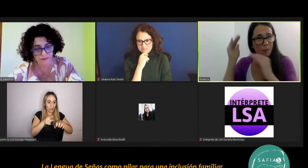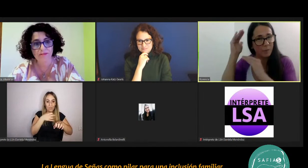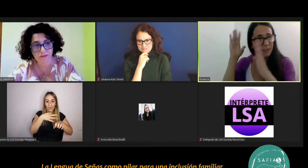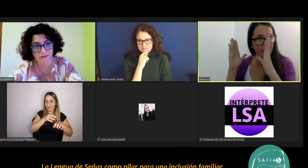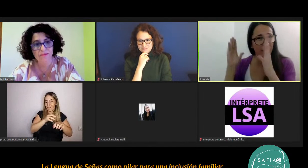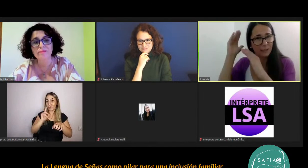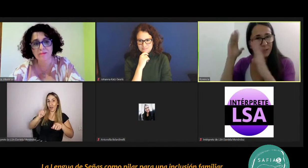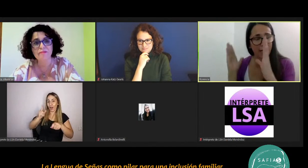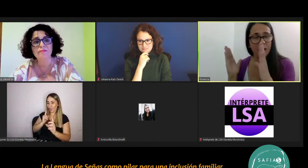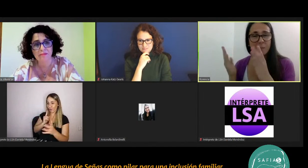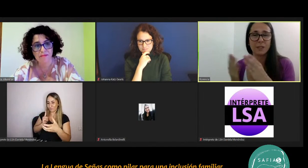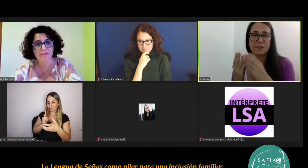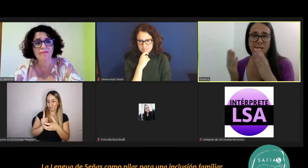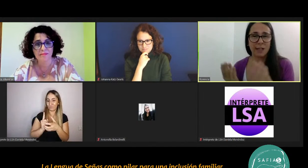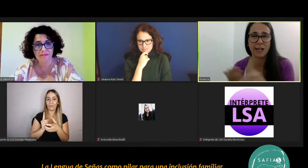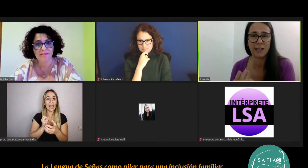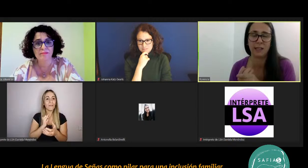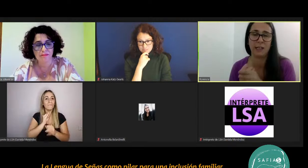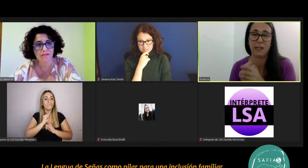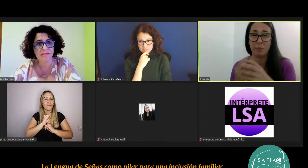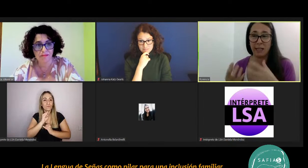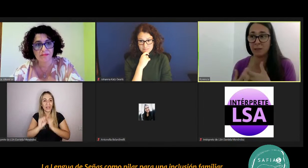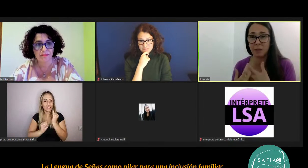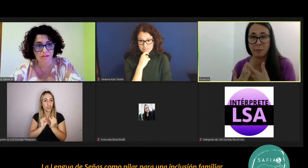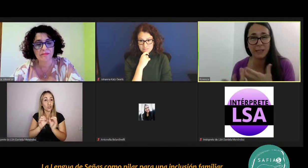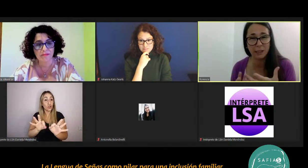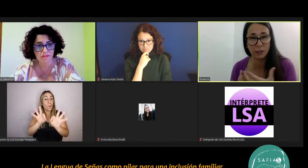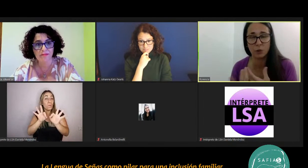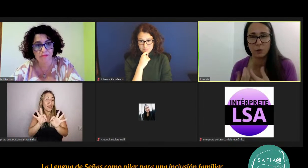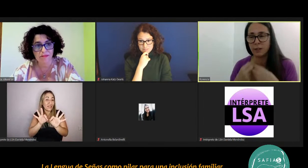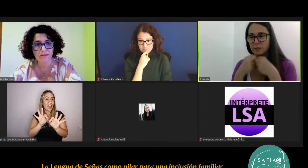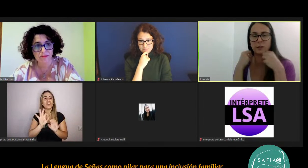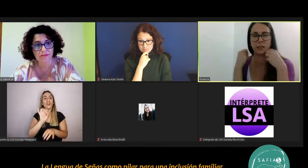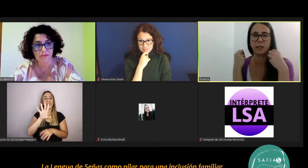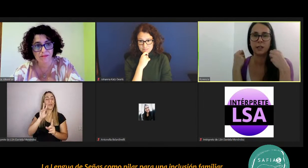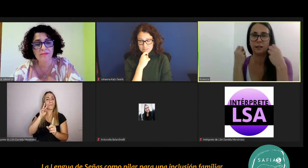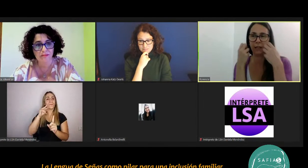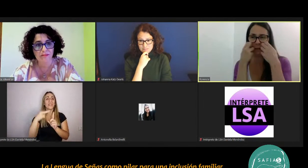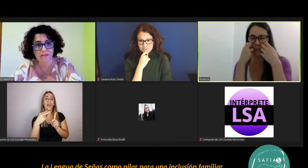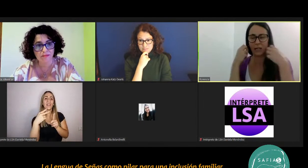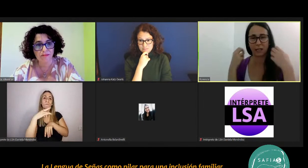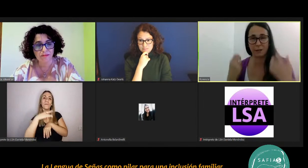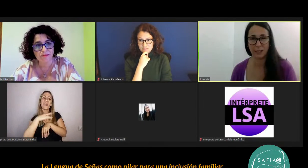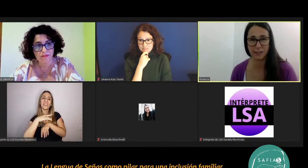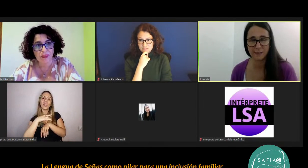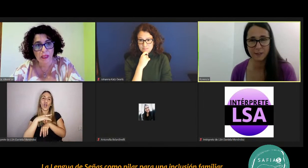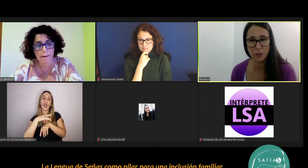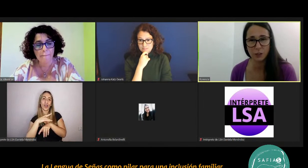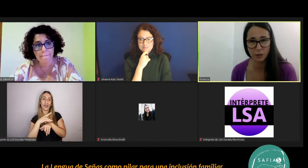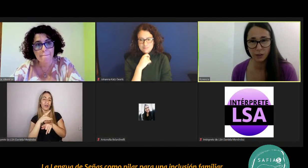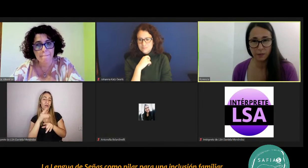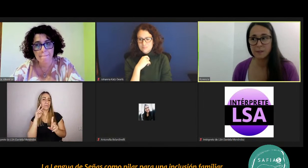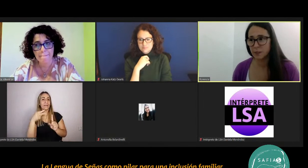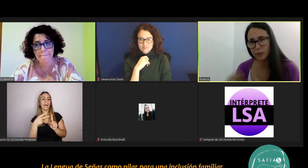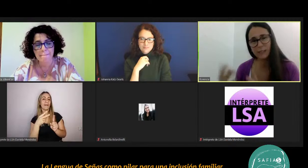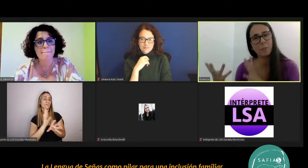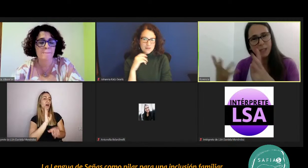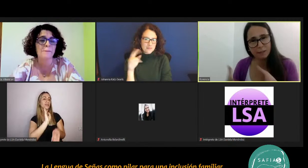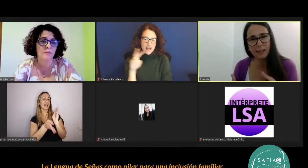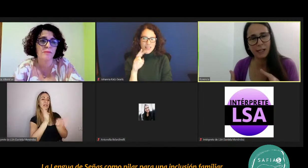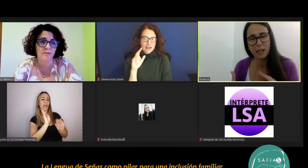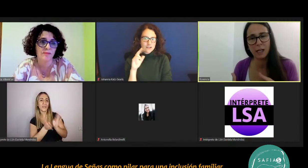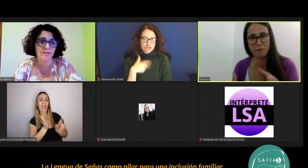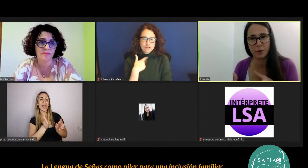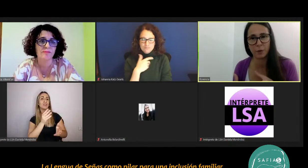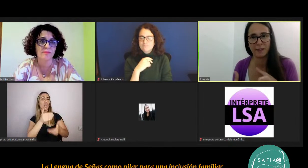no solamente la que está centrada en el paradigma médico, ¿no? En esto de la rehabilitación, sino que